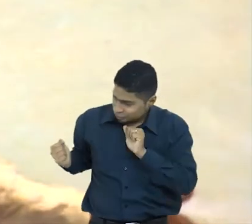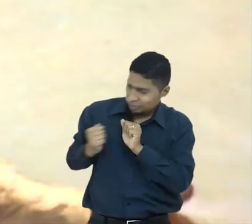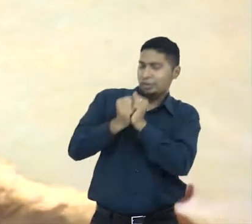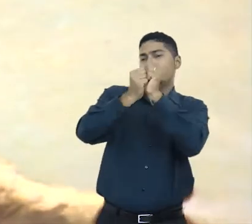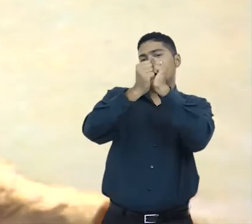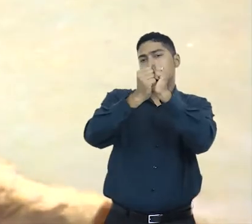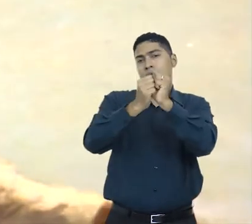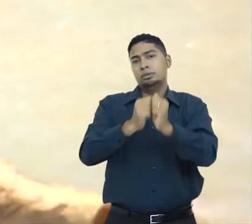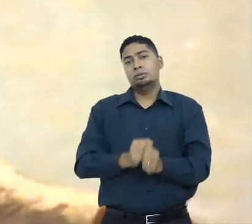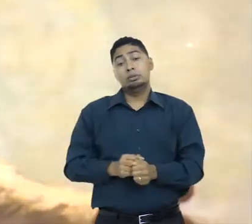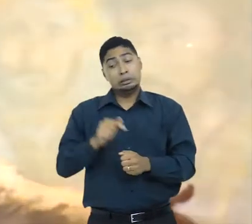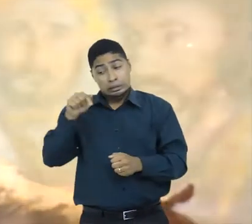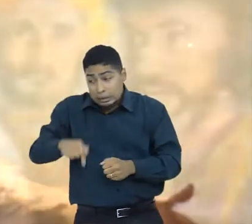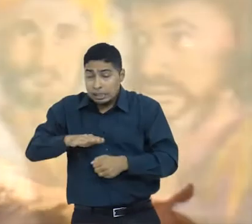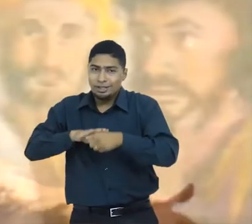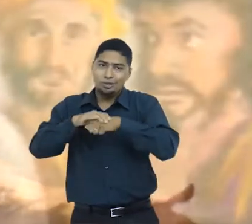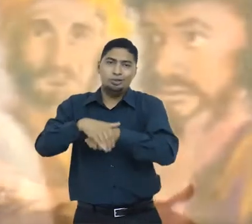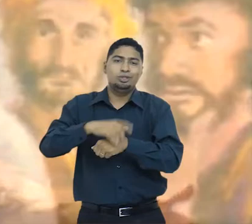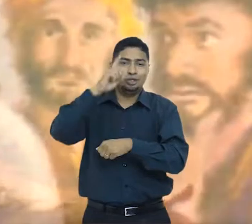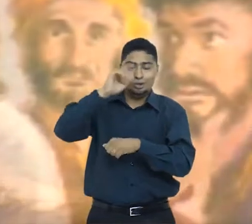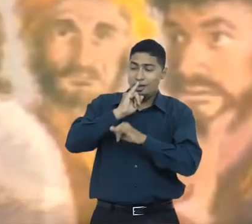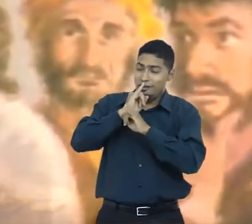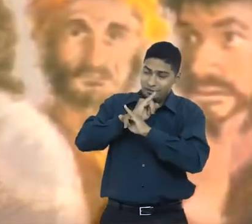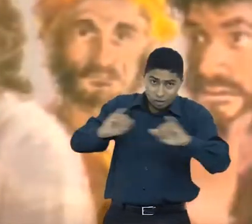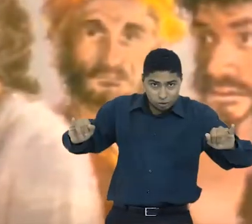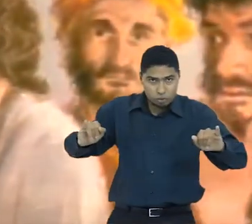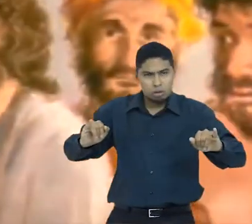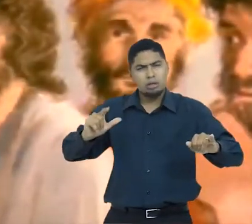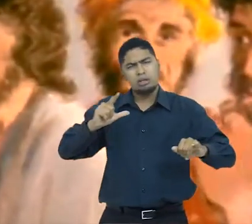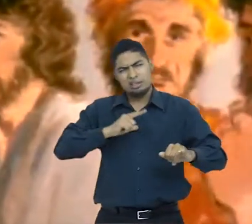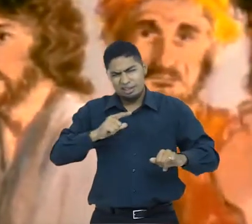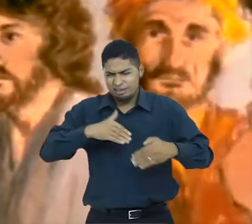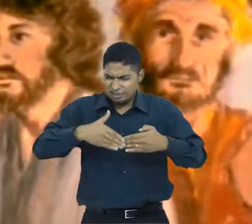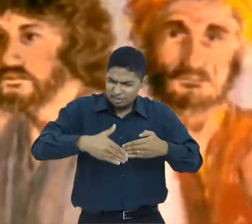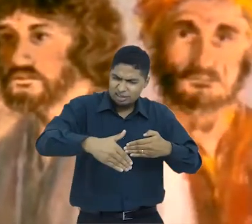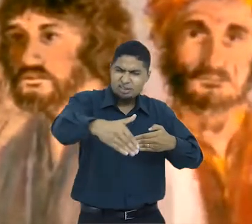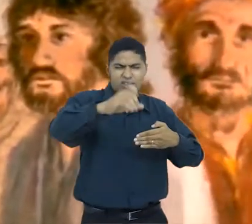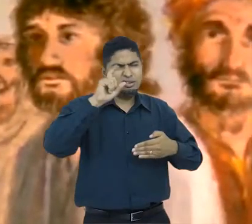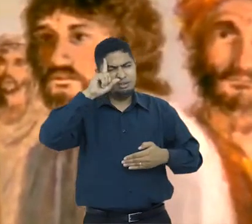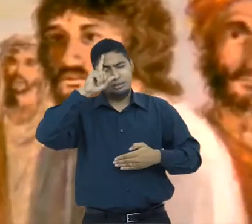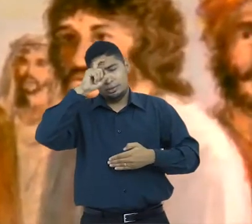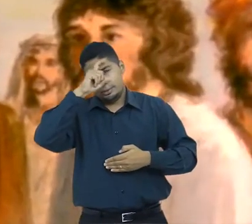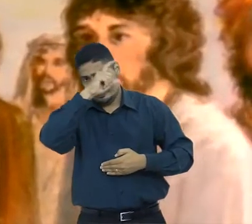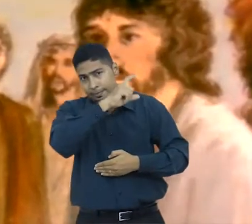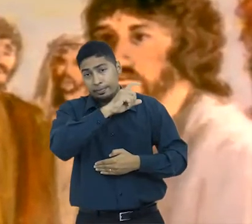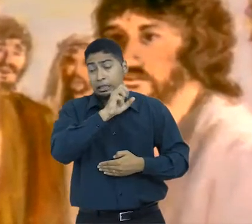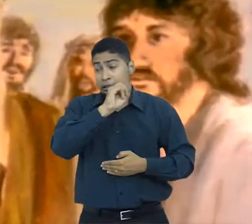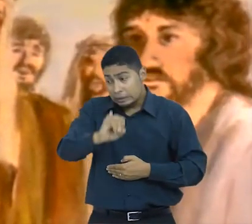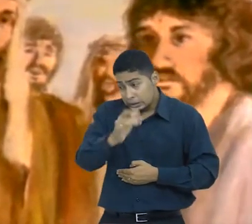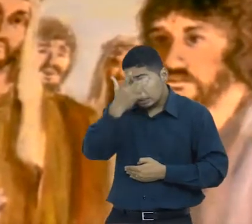mim. Naquela noite, Jesus avisou os discípulos que haveria dificuldades pela frente. Se as